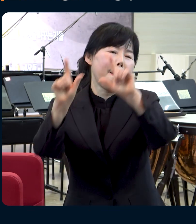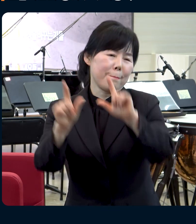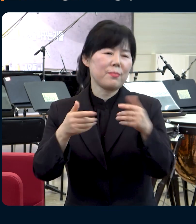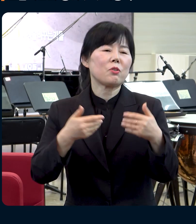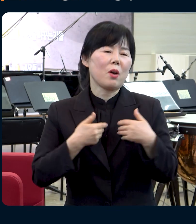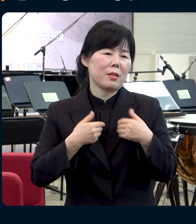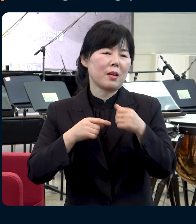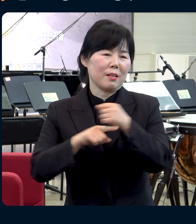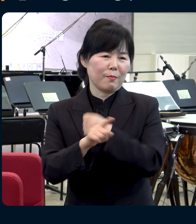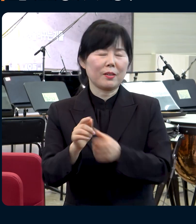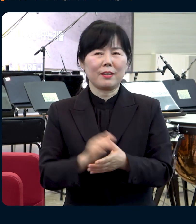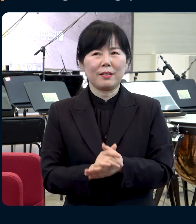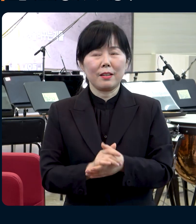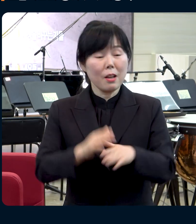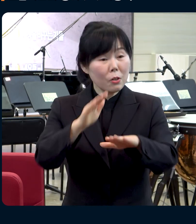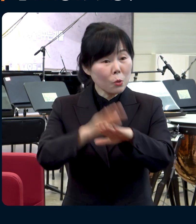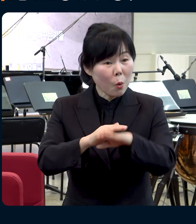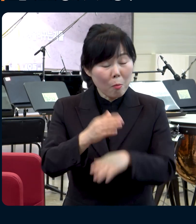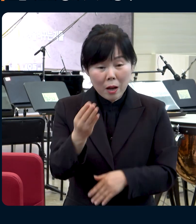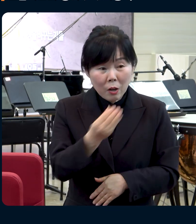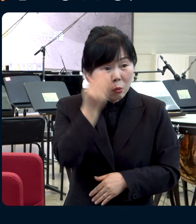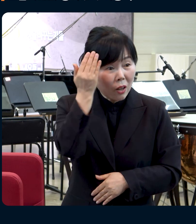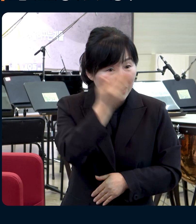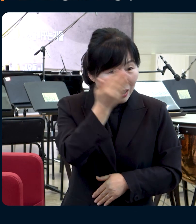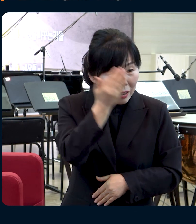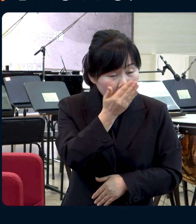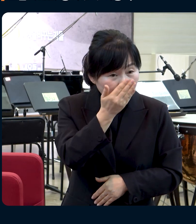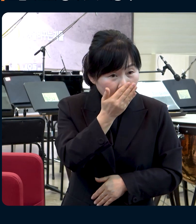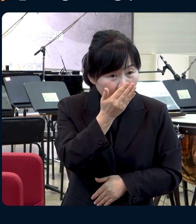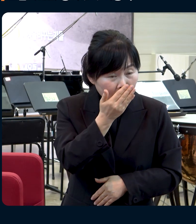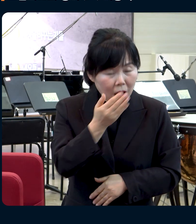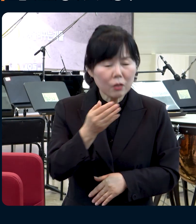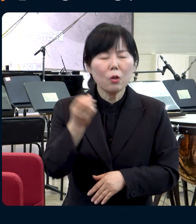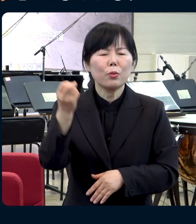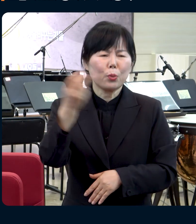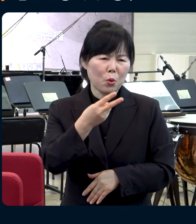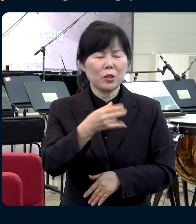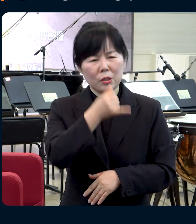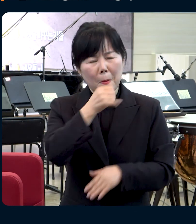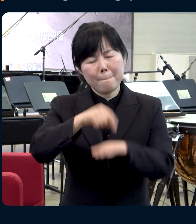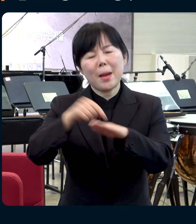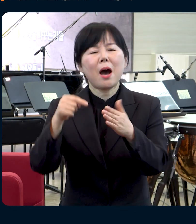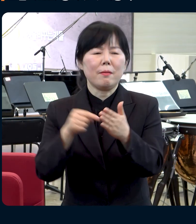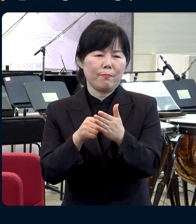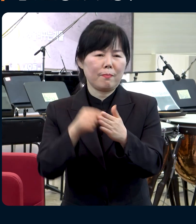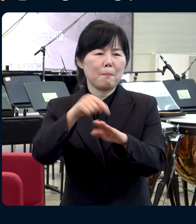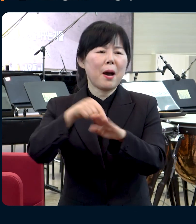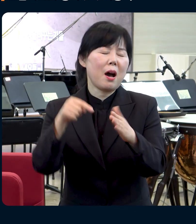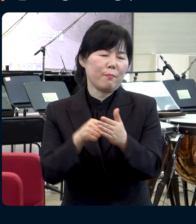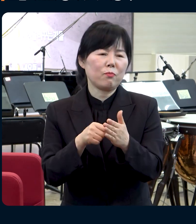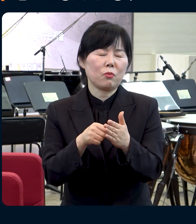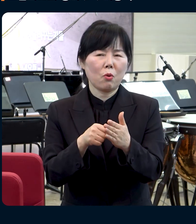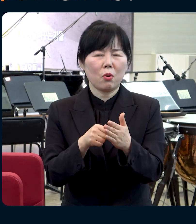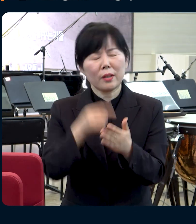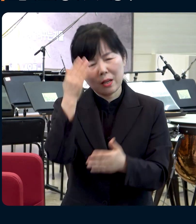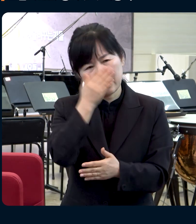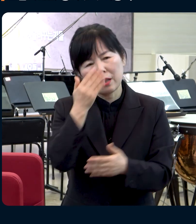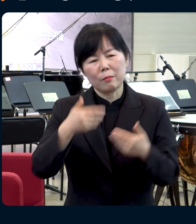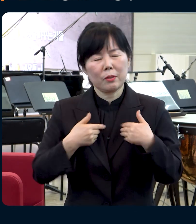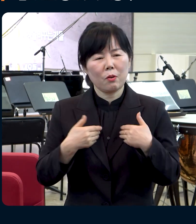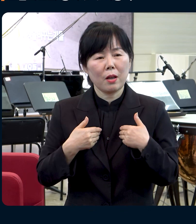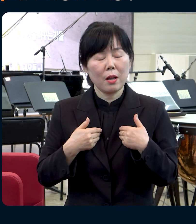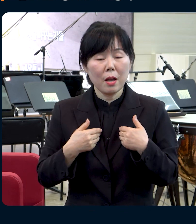근데 여러분, 이런 손만 성결한 것이 아니라 마음도 거룩하라고 말하고 있습니다. 그래서 오늘 말씀해 보면 두 마음을 품은